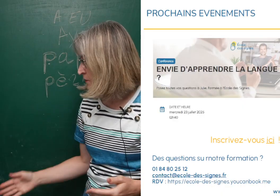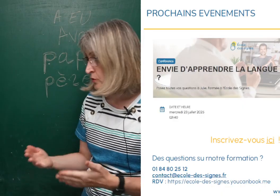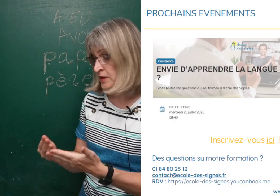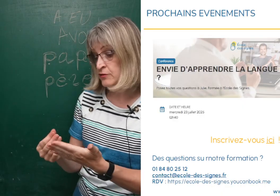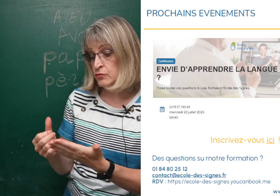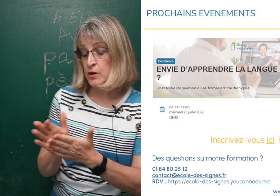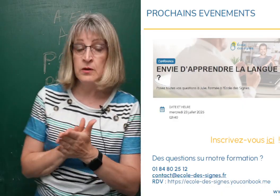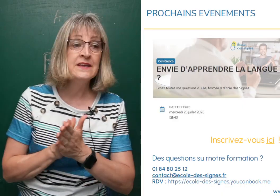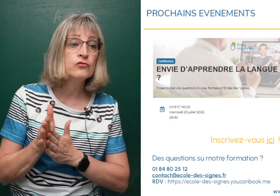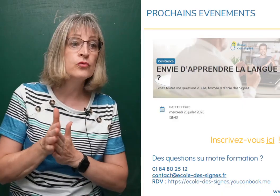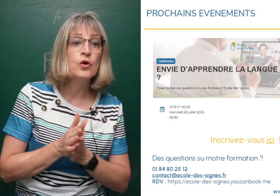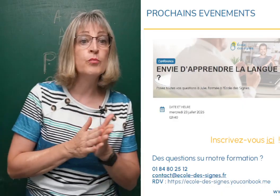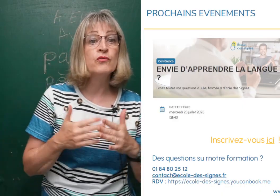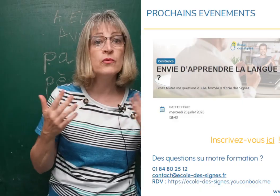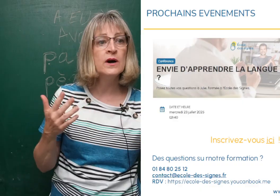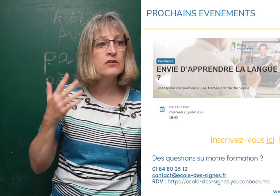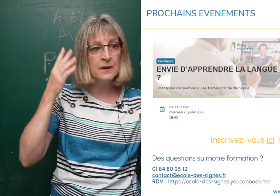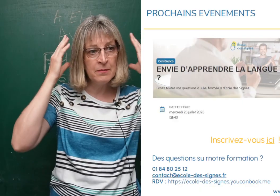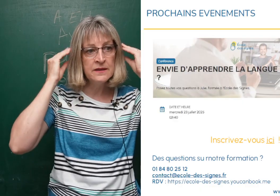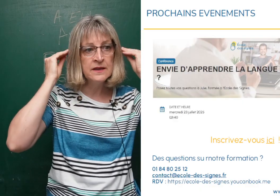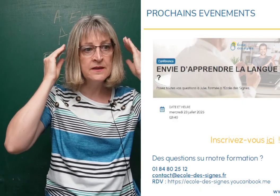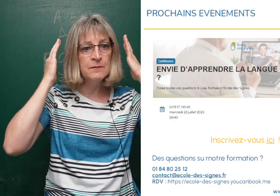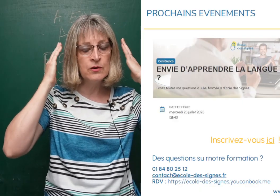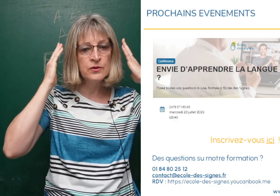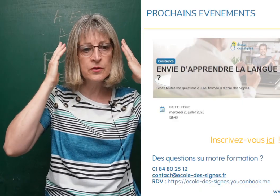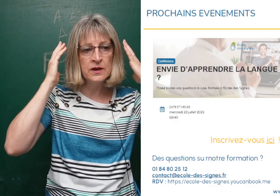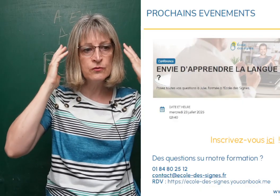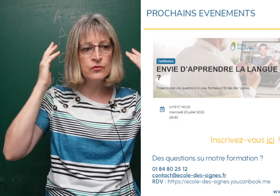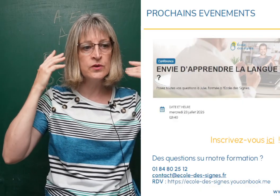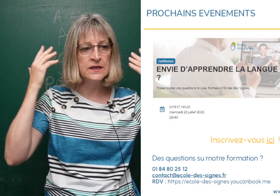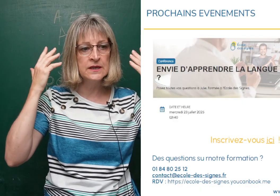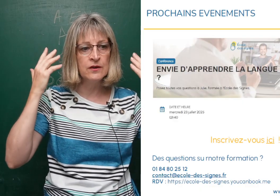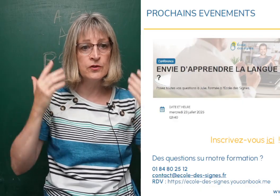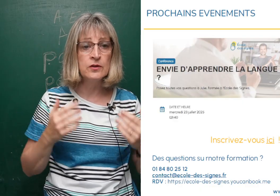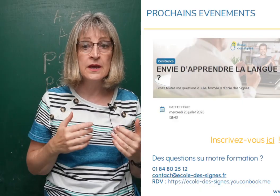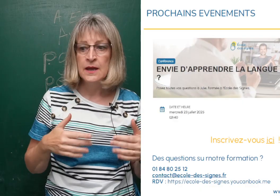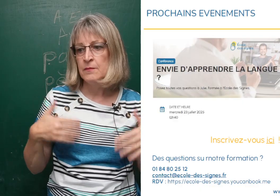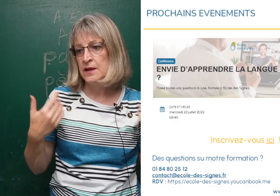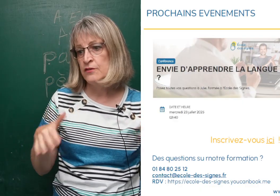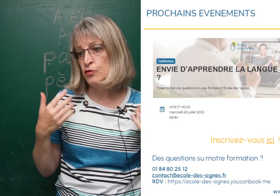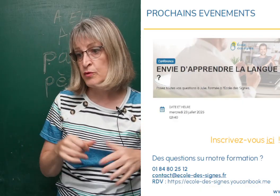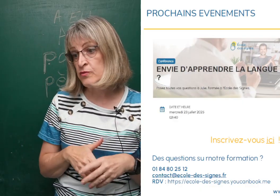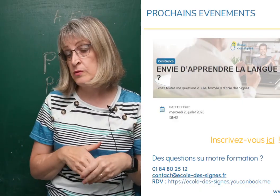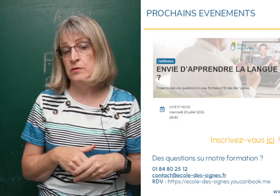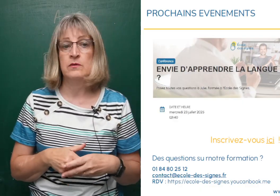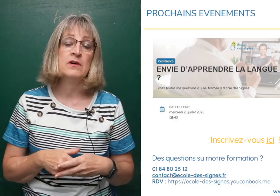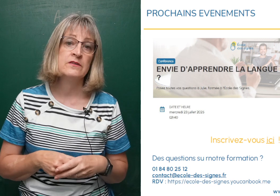les sourds, nés sourds profonds, hein, je ne parle pas des malentendants, hein, de ceux qui entendent, mais les sourds profonds, voilà, c'est